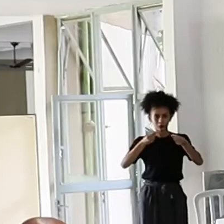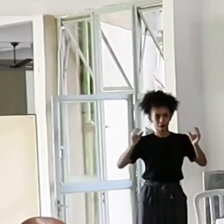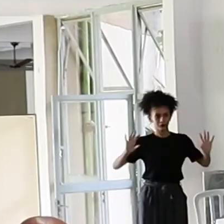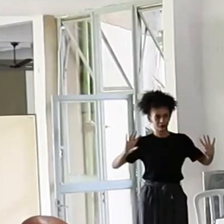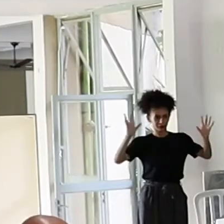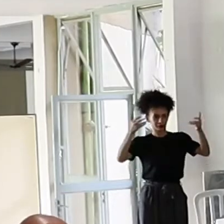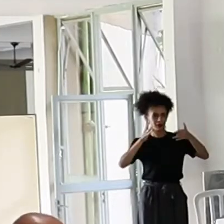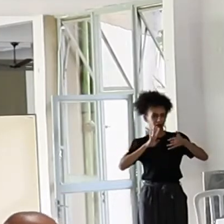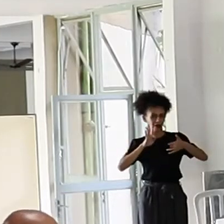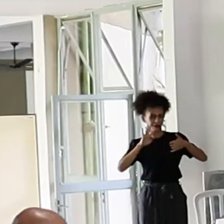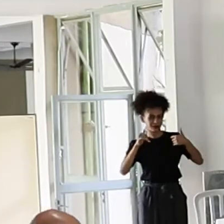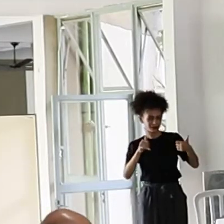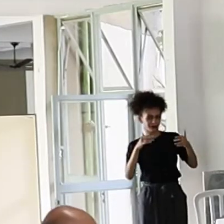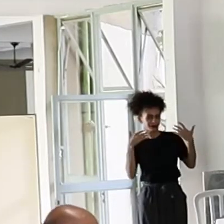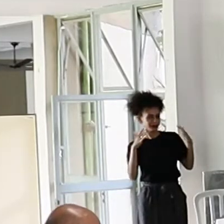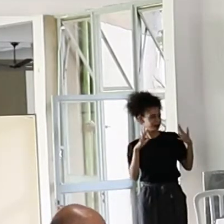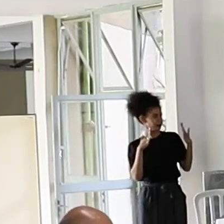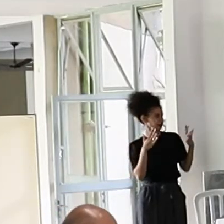tem muita coisa para fazer